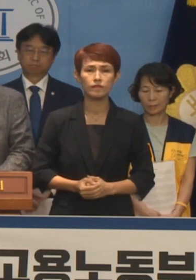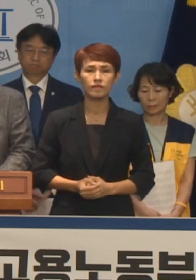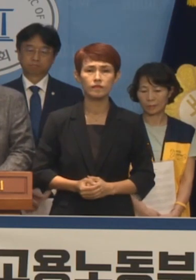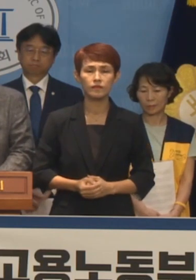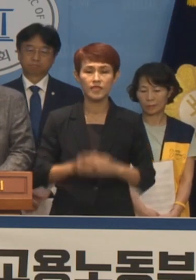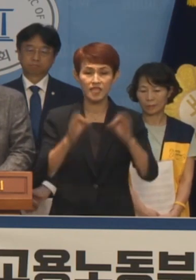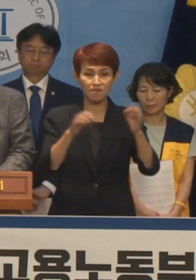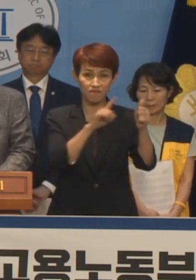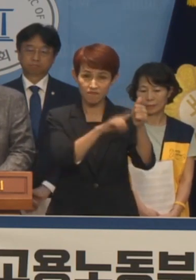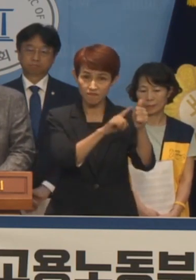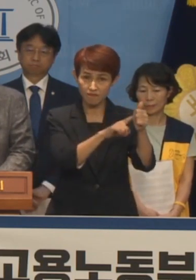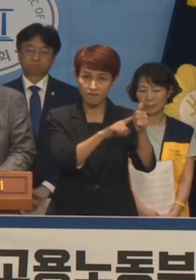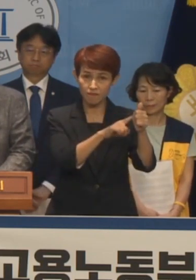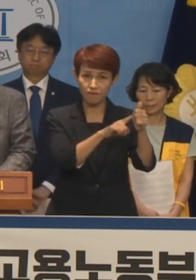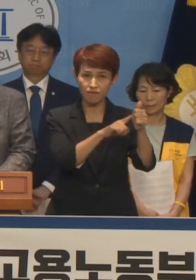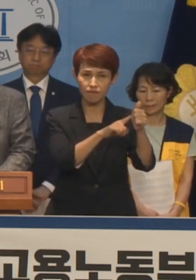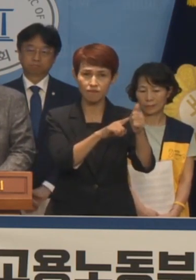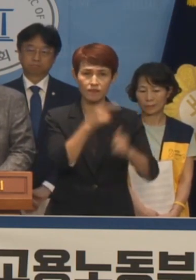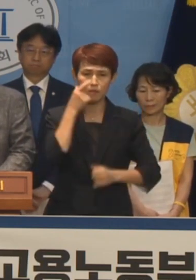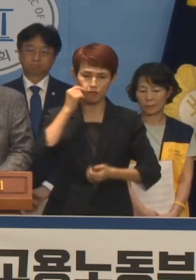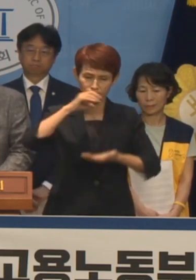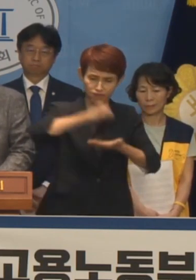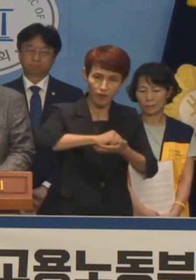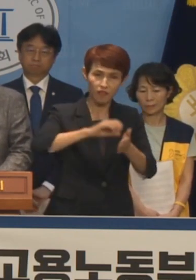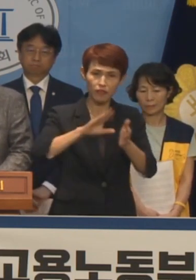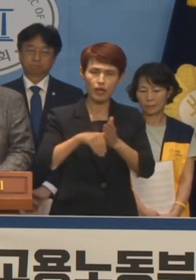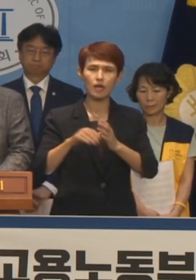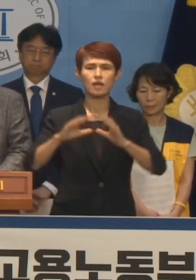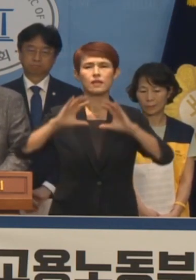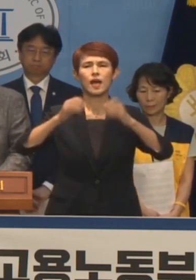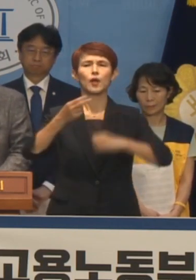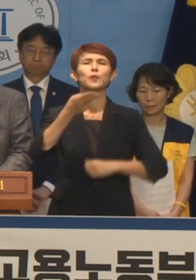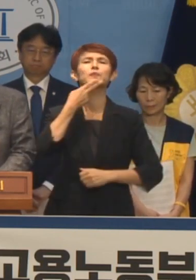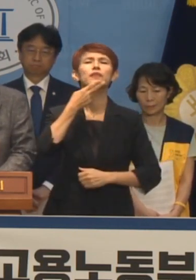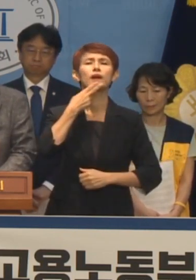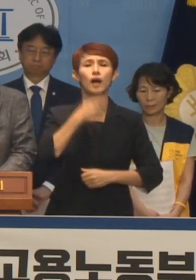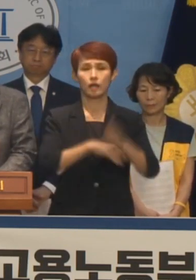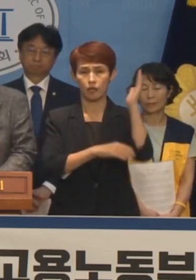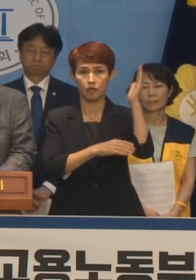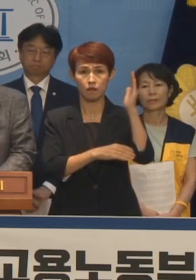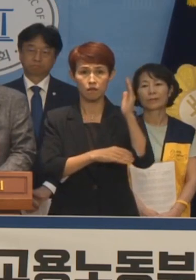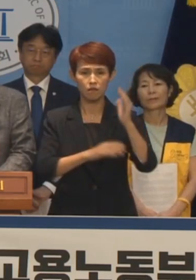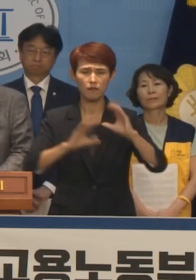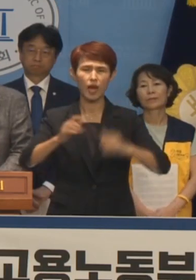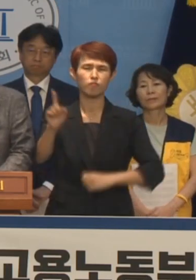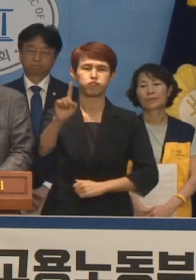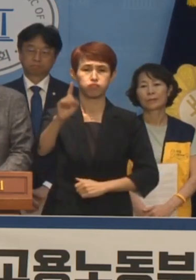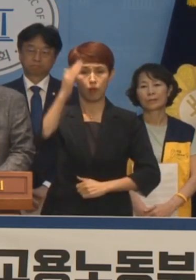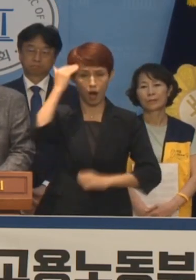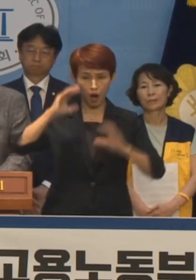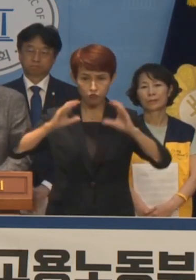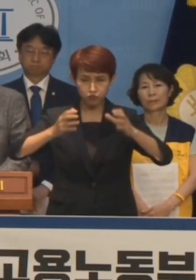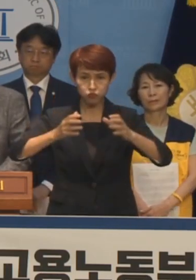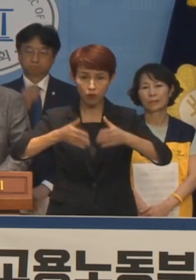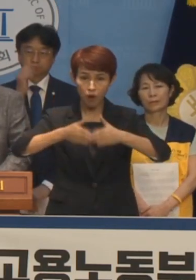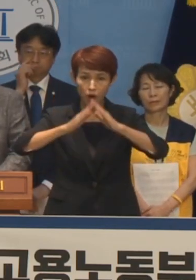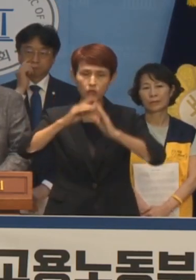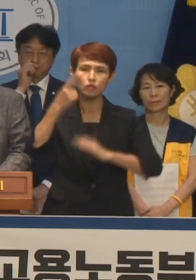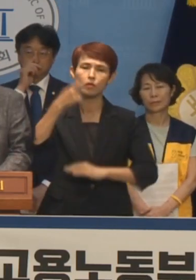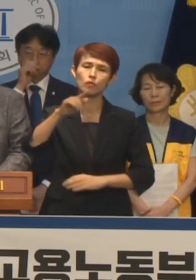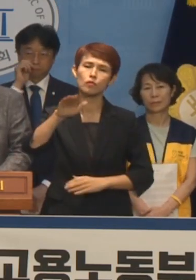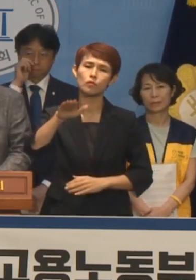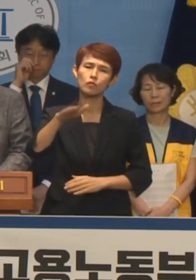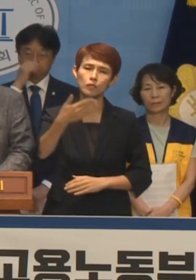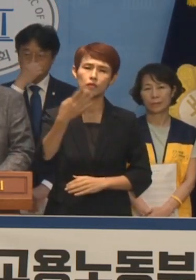김문수 씨는 일제강점기에 나라가 없었다고 자꾸 주장을 합니다. 무슨 나라가 있었냐? 대한민국이라는 나라가 세워진 것은 1948년